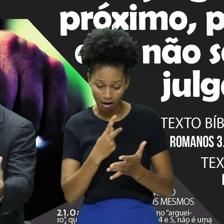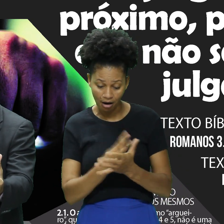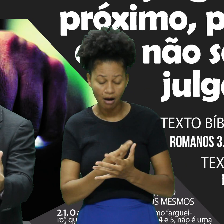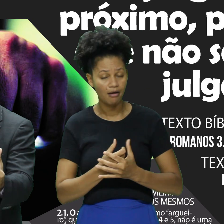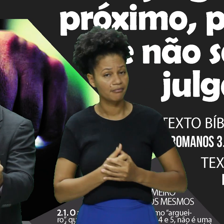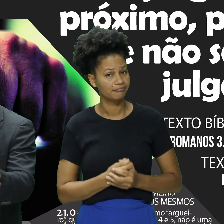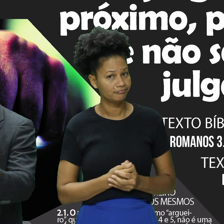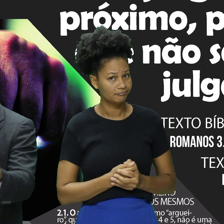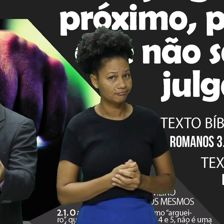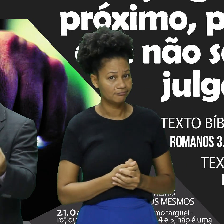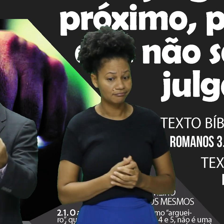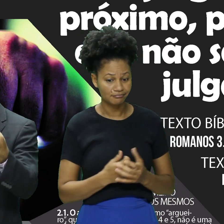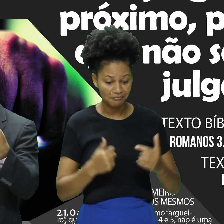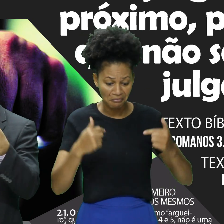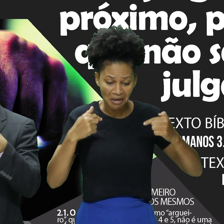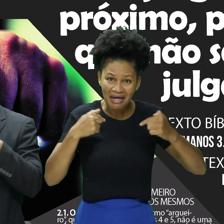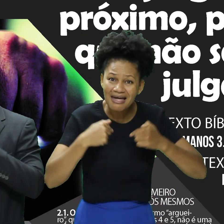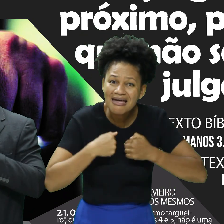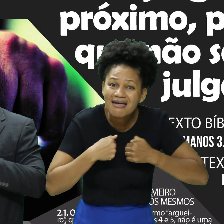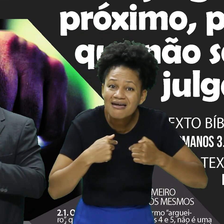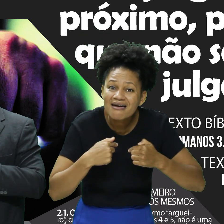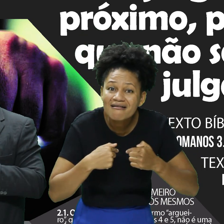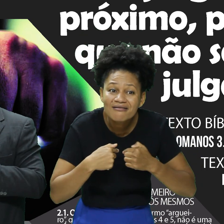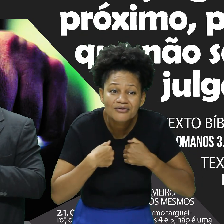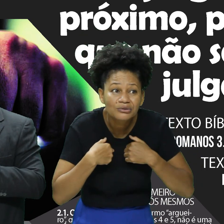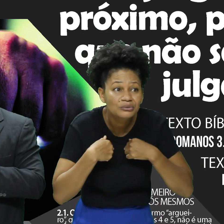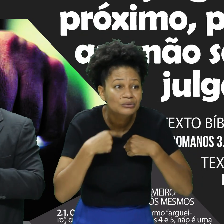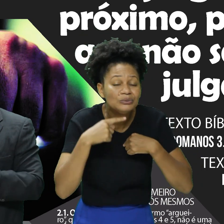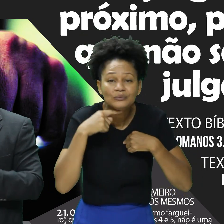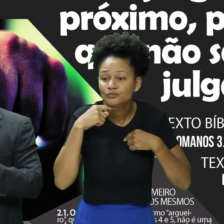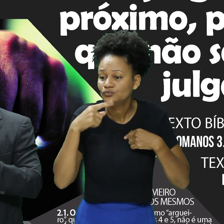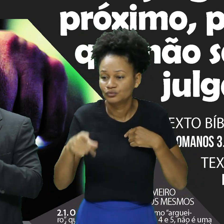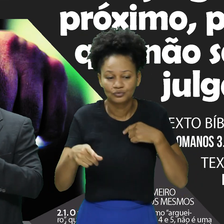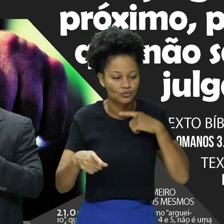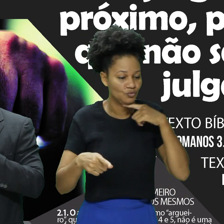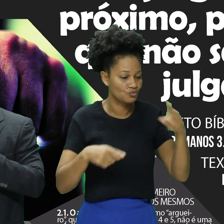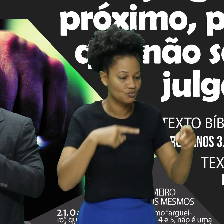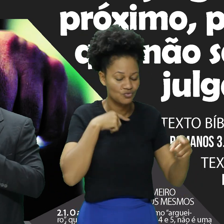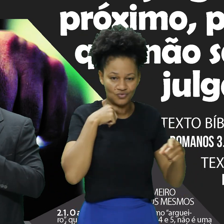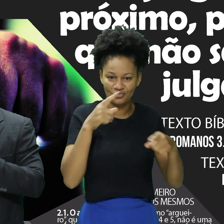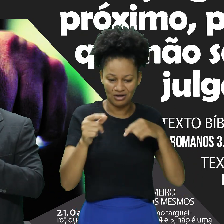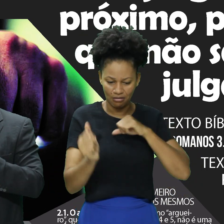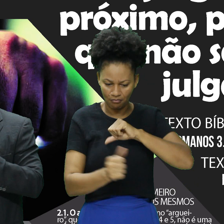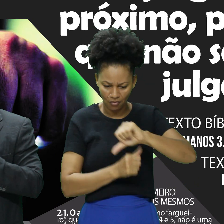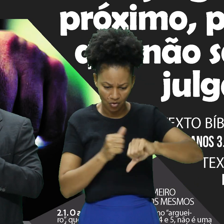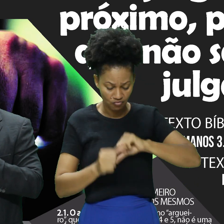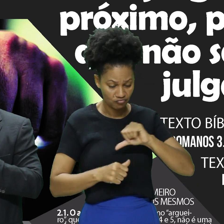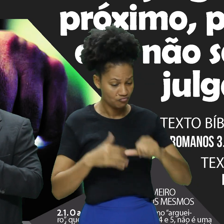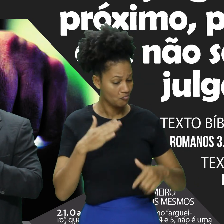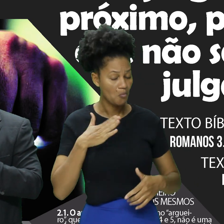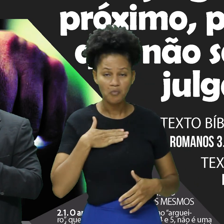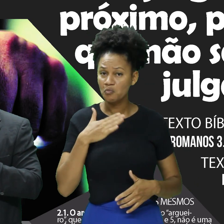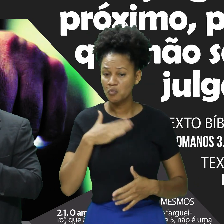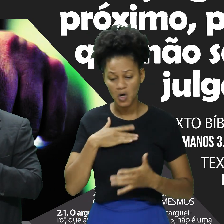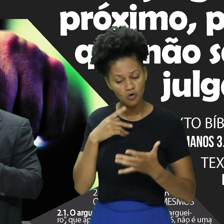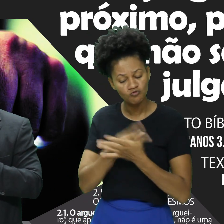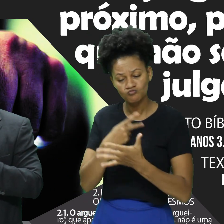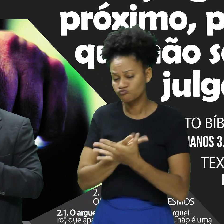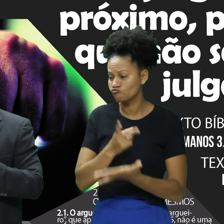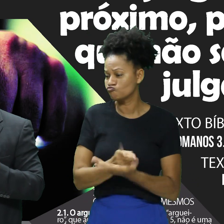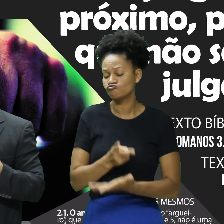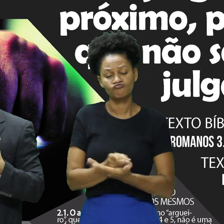dela, sendo que eu não quero mudança na minha vida? Tenho ali os meus erros e eu permaneço no